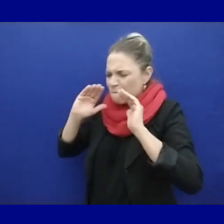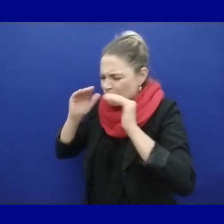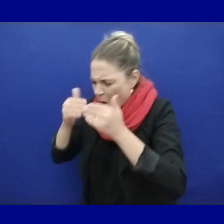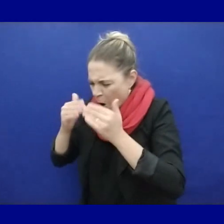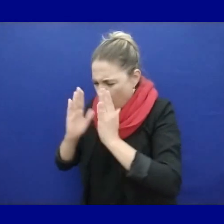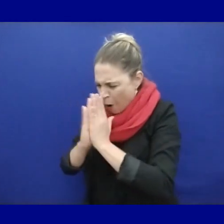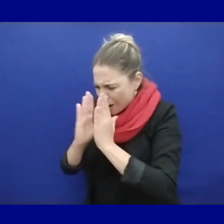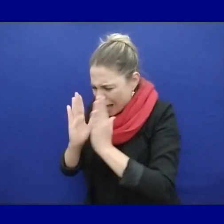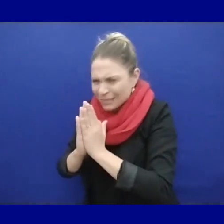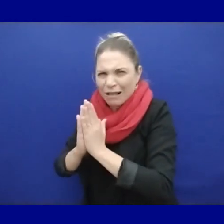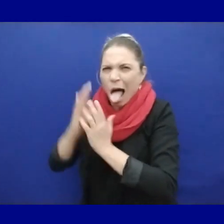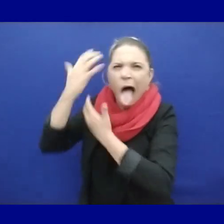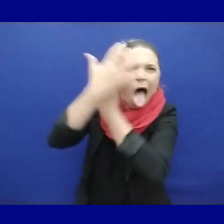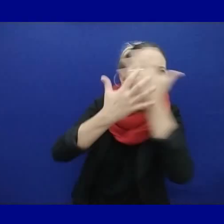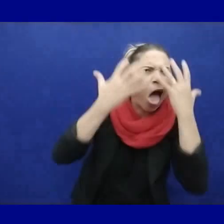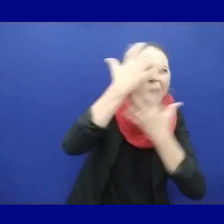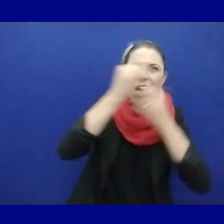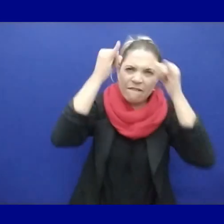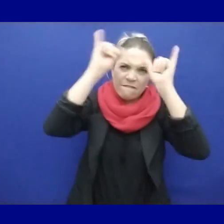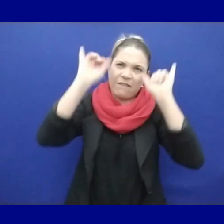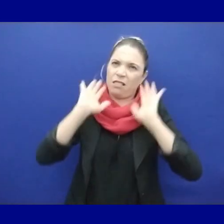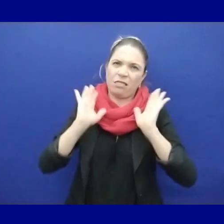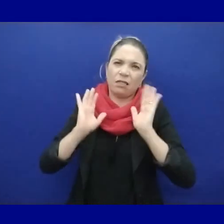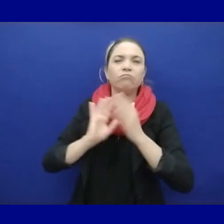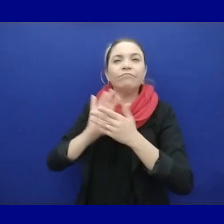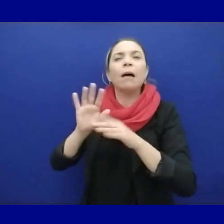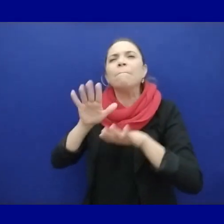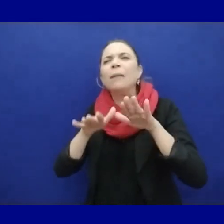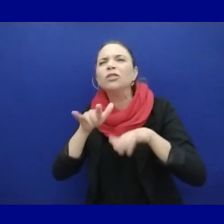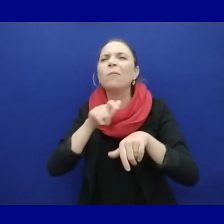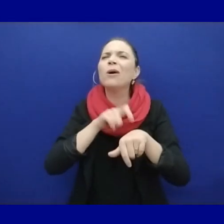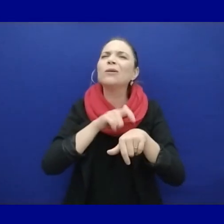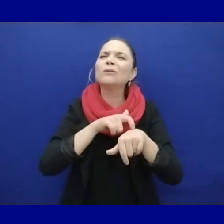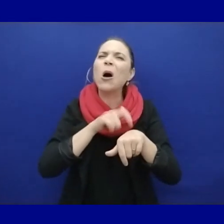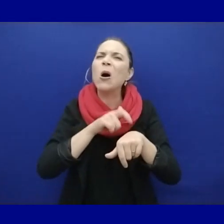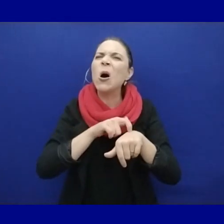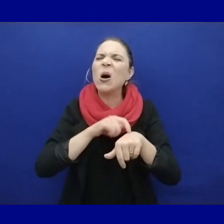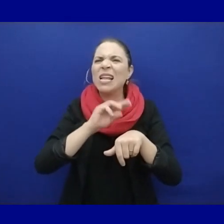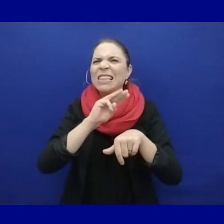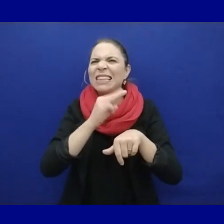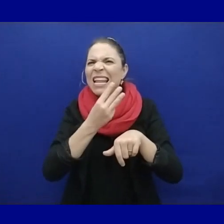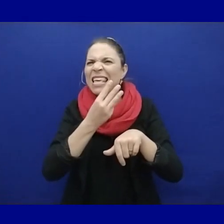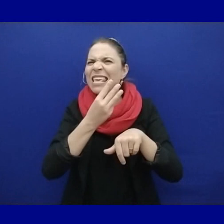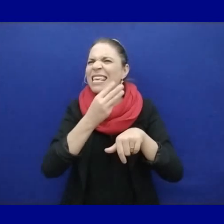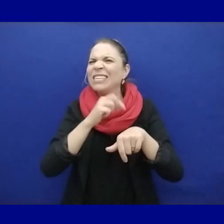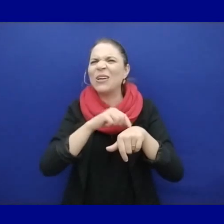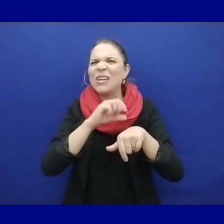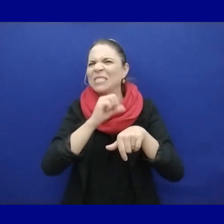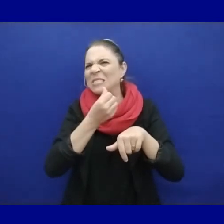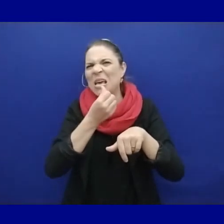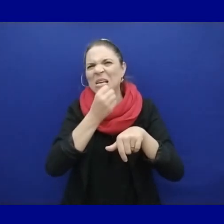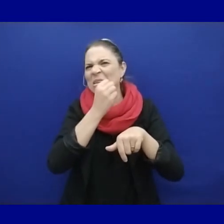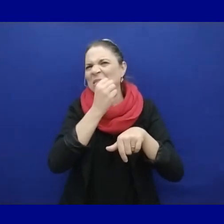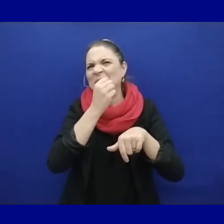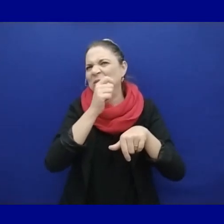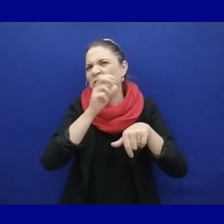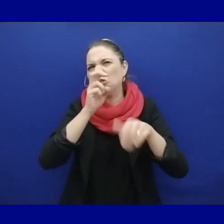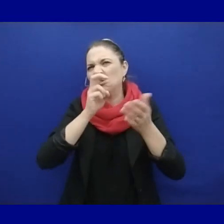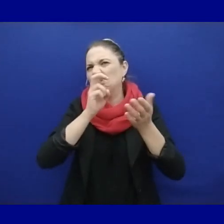noite, o que significa que eles estavam entre 3 e 6 horas da manhã, e já no meio da